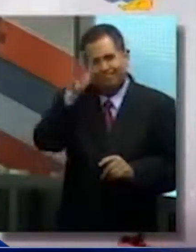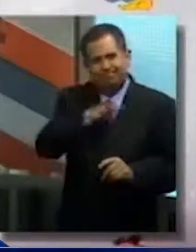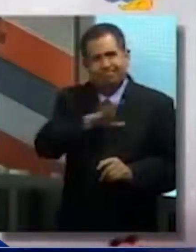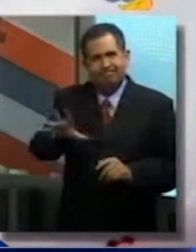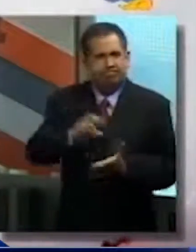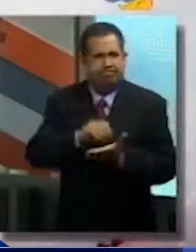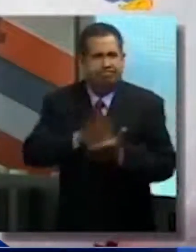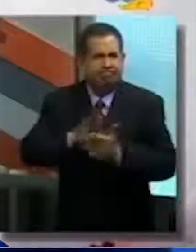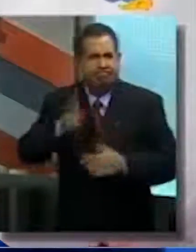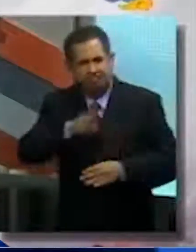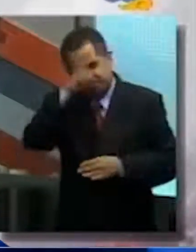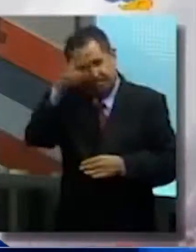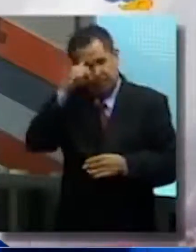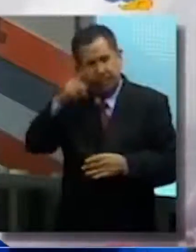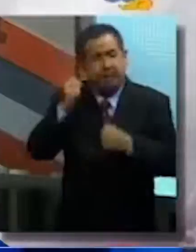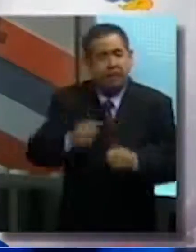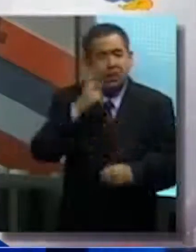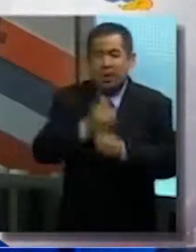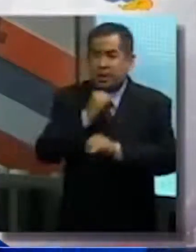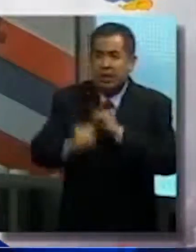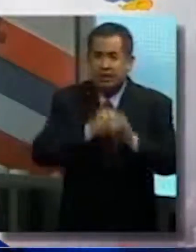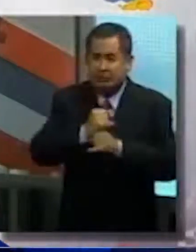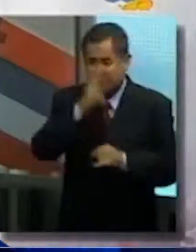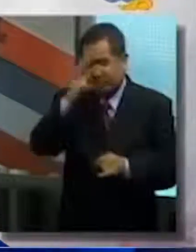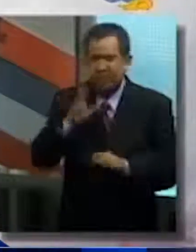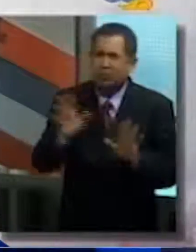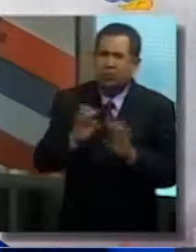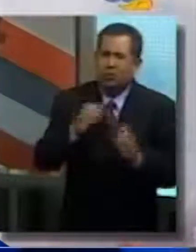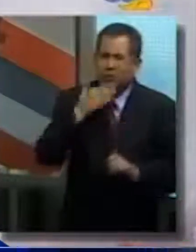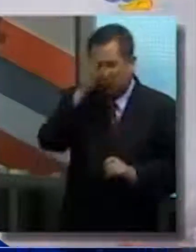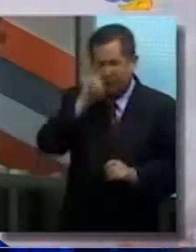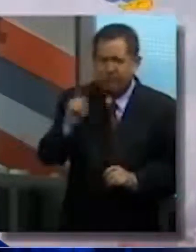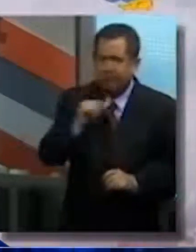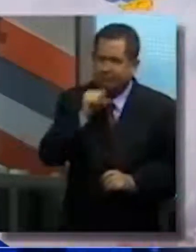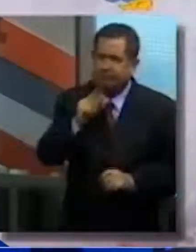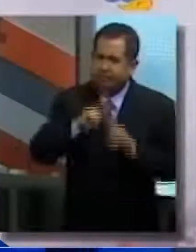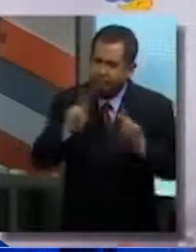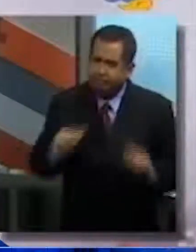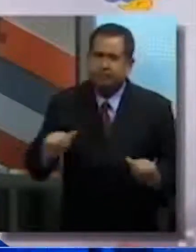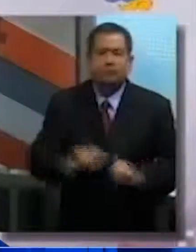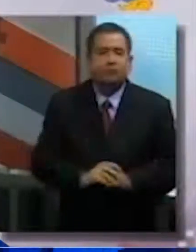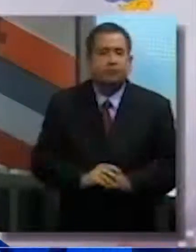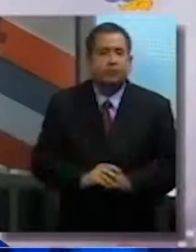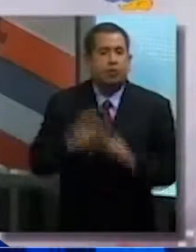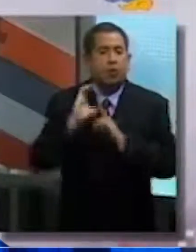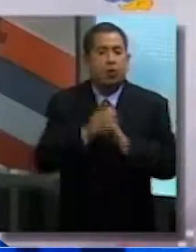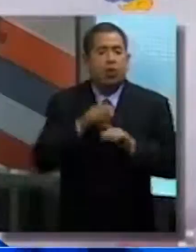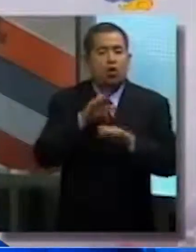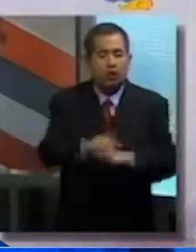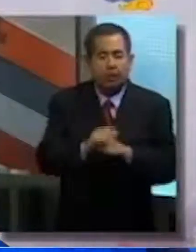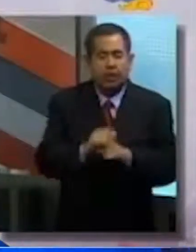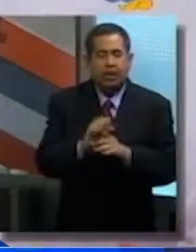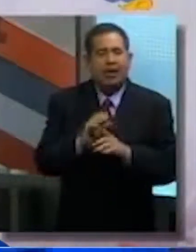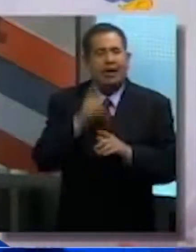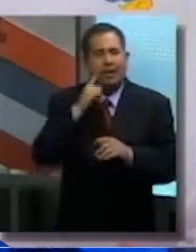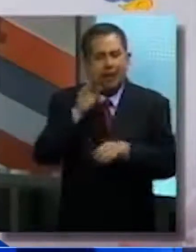amenaza beligerante que atente contra la seguridad internacional. La Comisión de Revisión del Funcionamiento de la Comisión Nacional